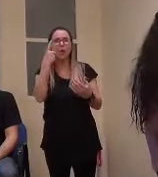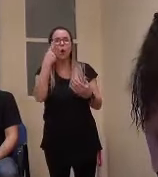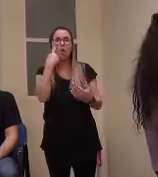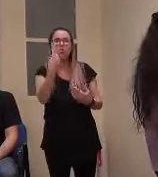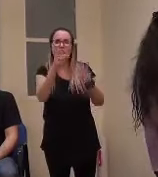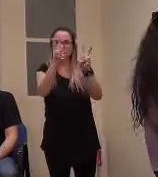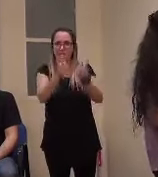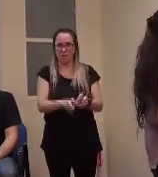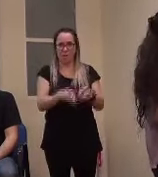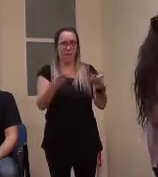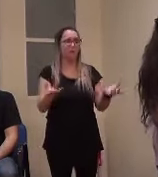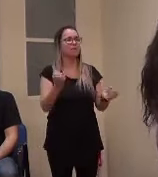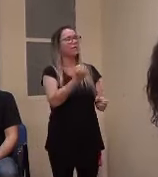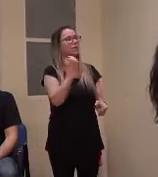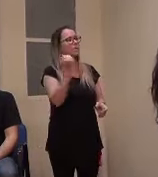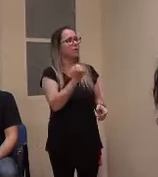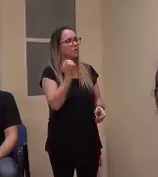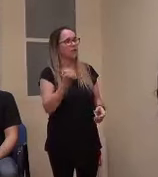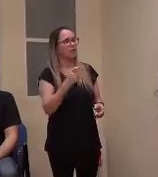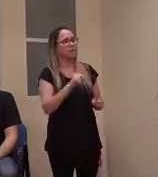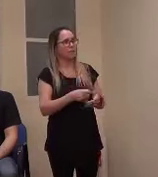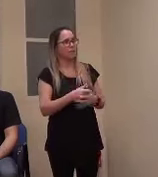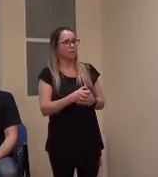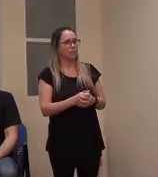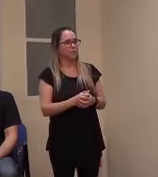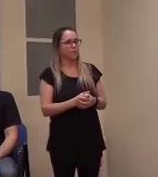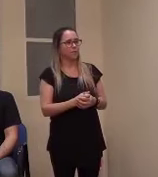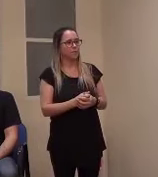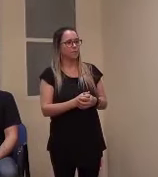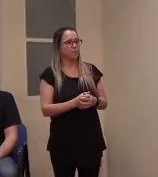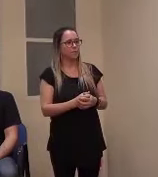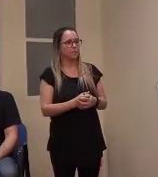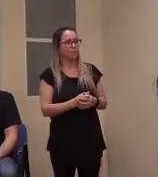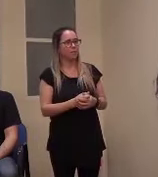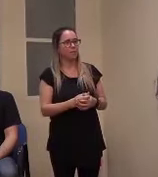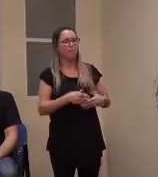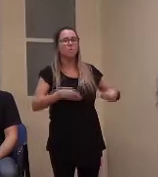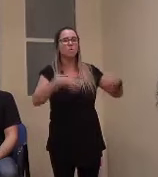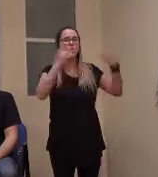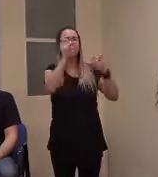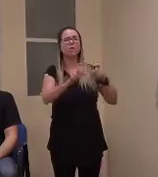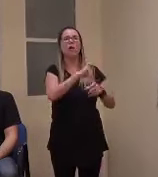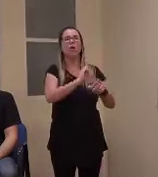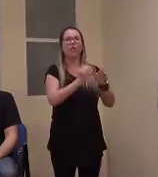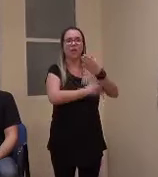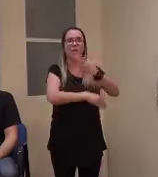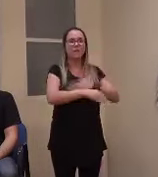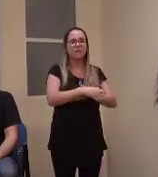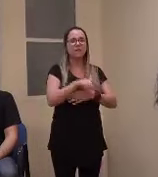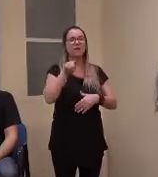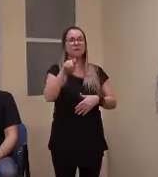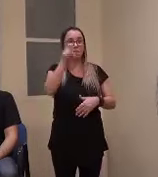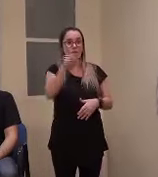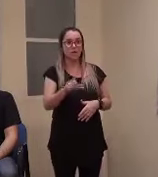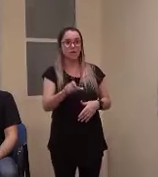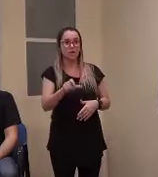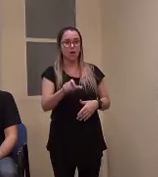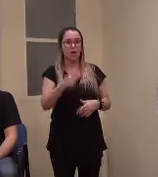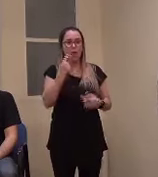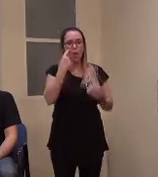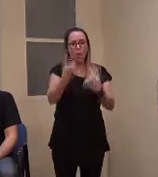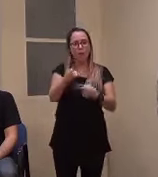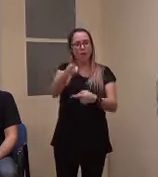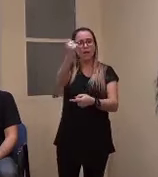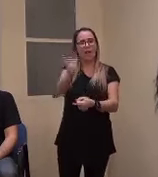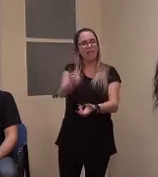hablamos algo muy importante y hay que ver porque muchas personas con discapacidad y están completos de